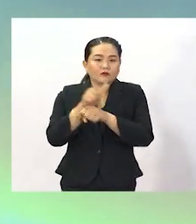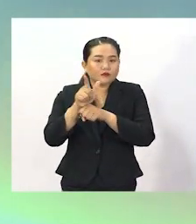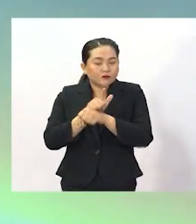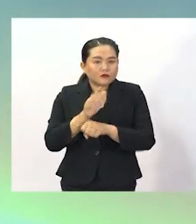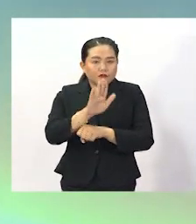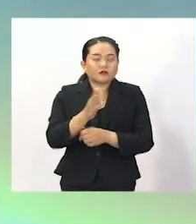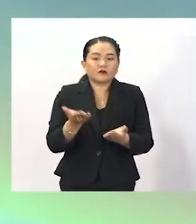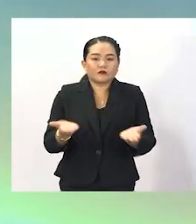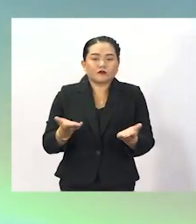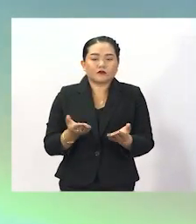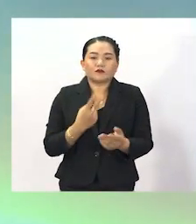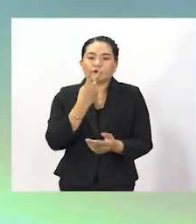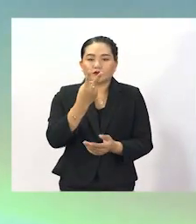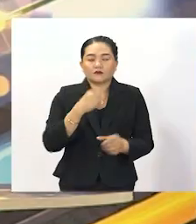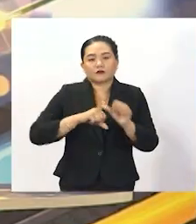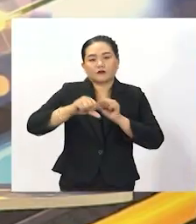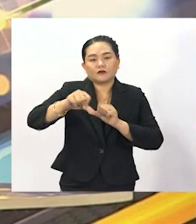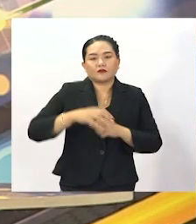យ៉ាងម៉េចបាទសូមជួយតាមដានបន្ត